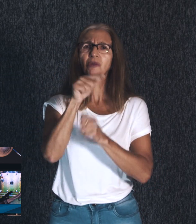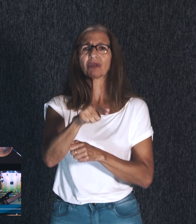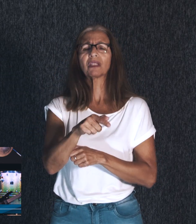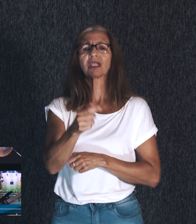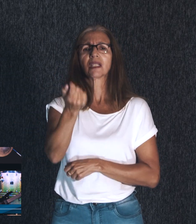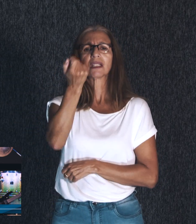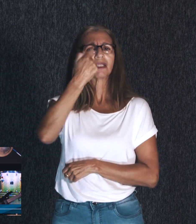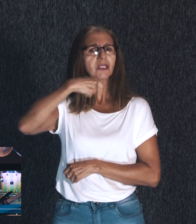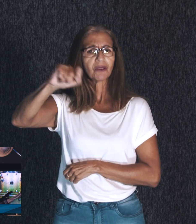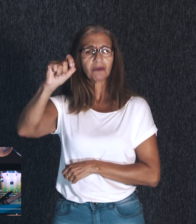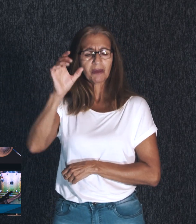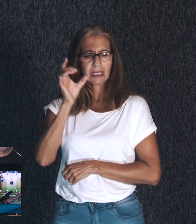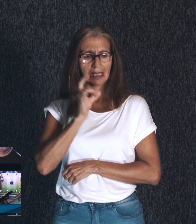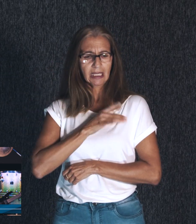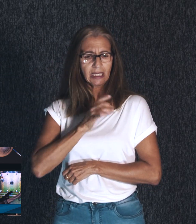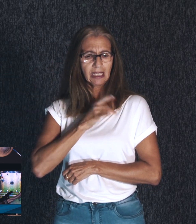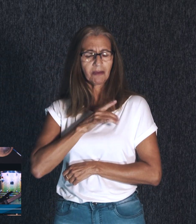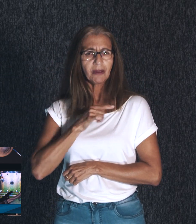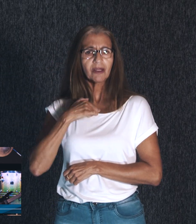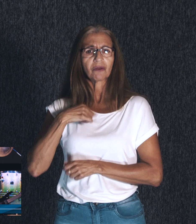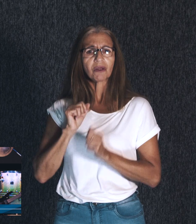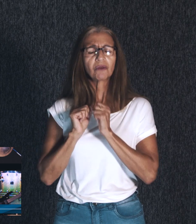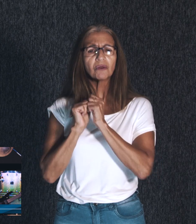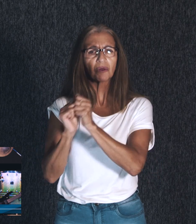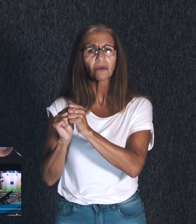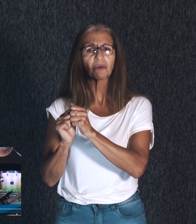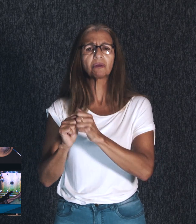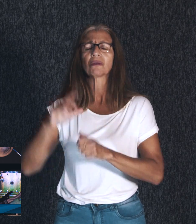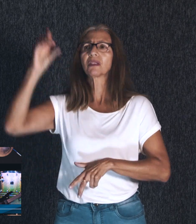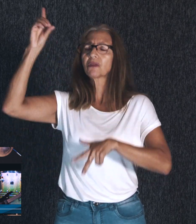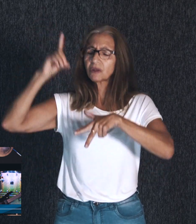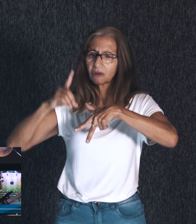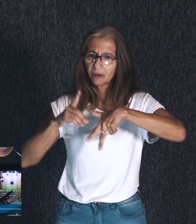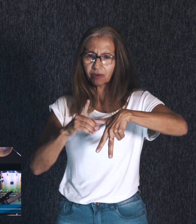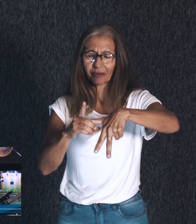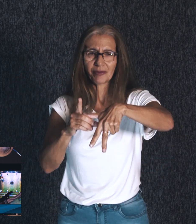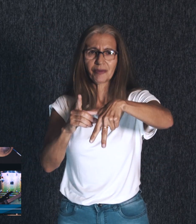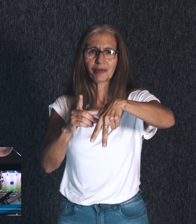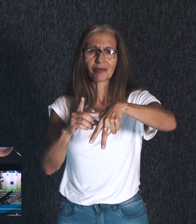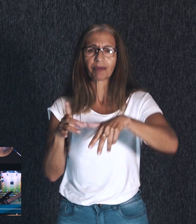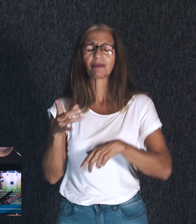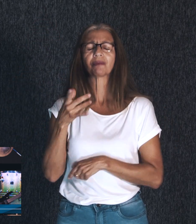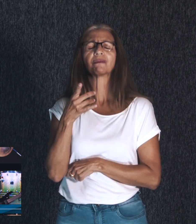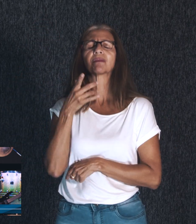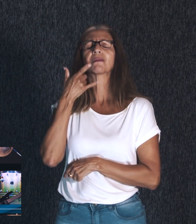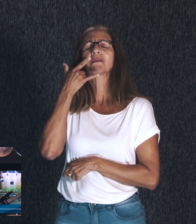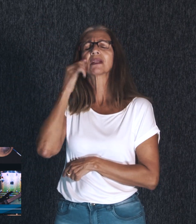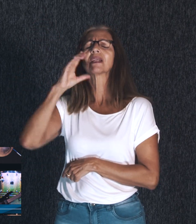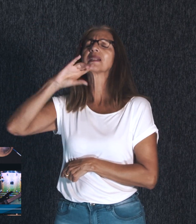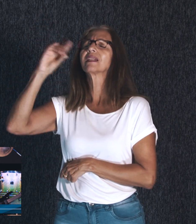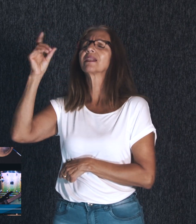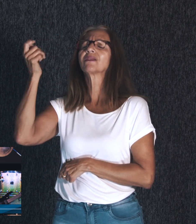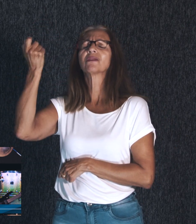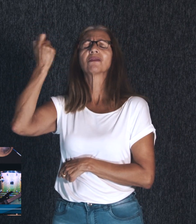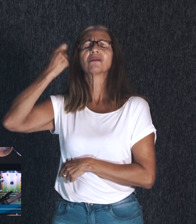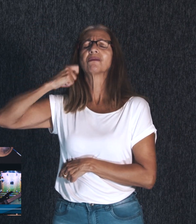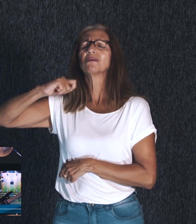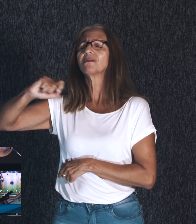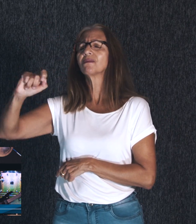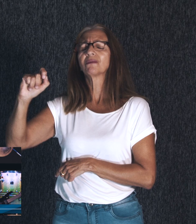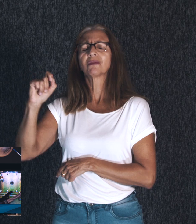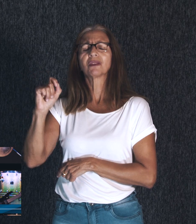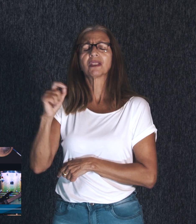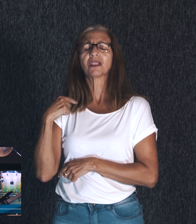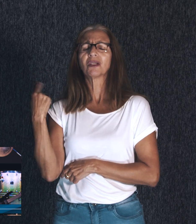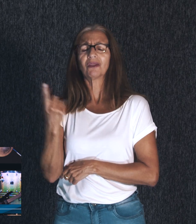tenha medo, pois eu estou com você. Pai, nós não precisamos temer, porque